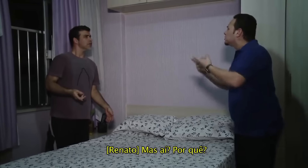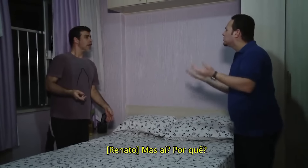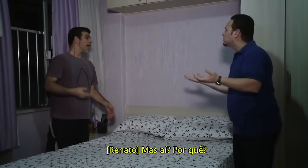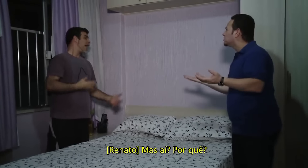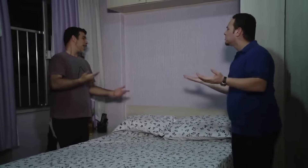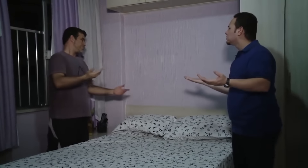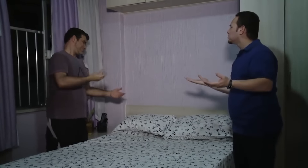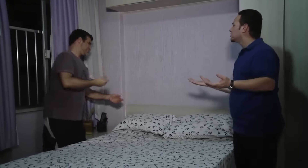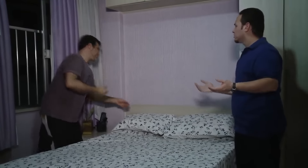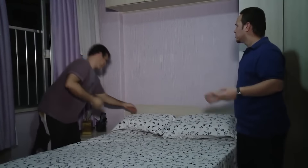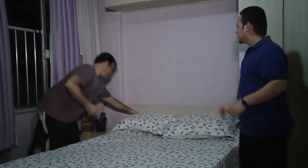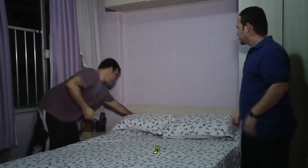quê?